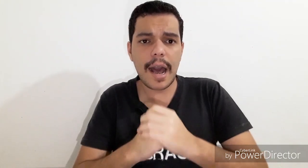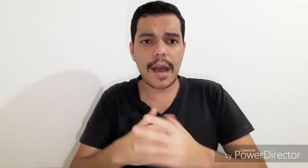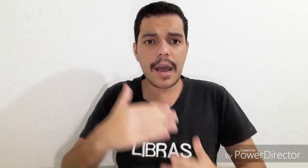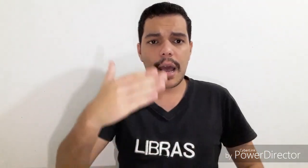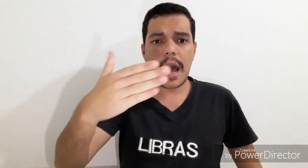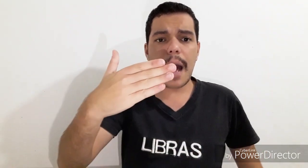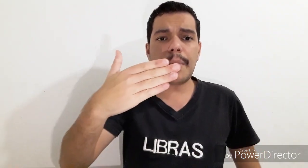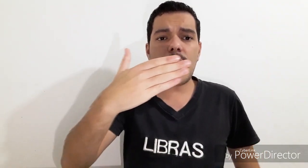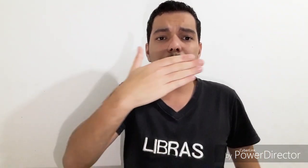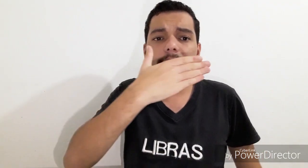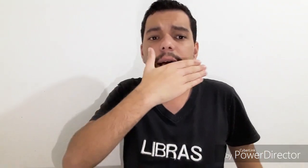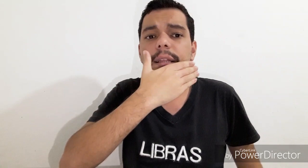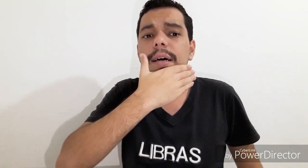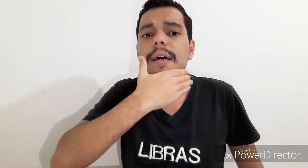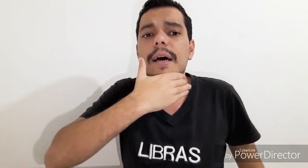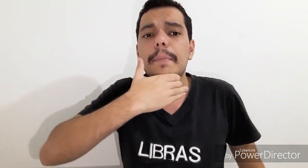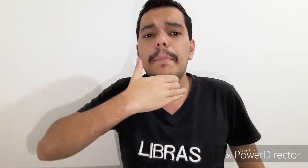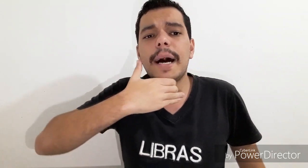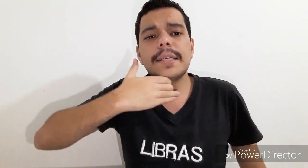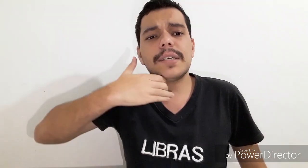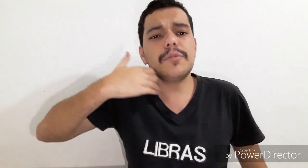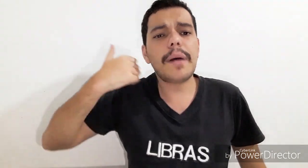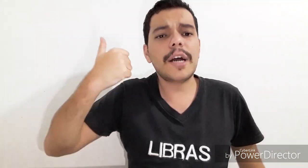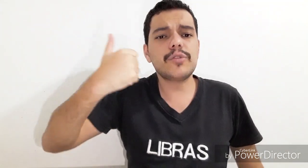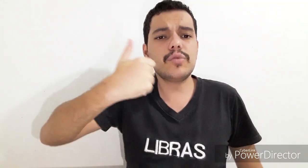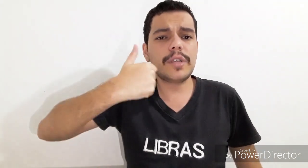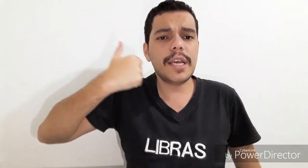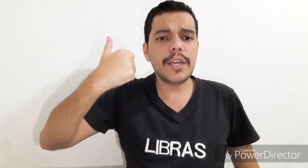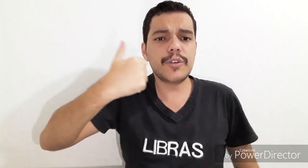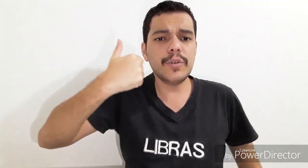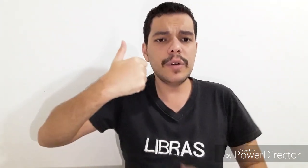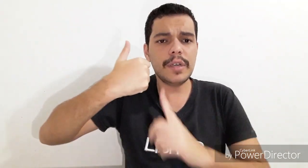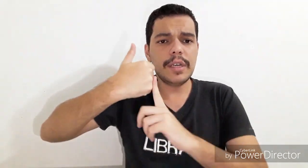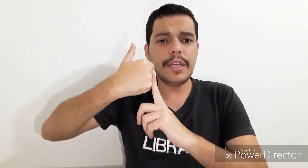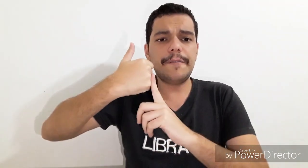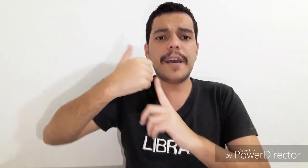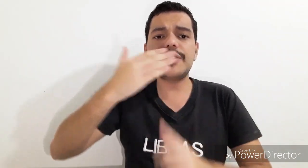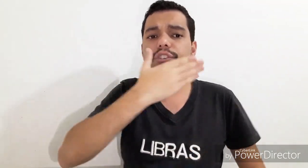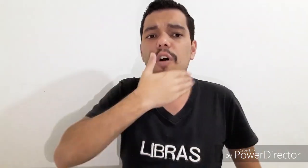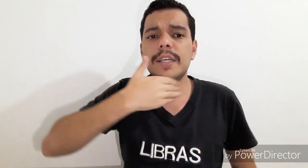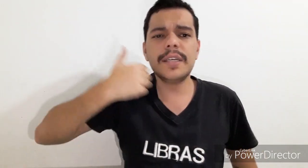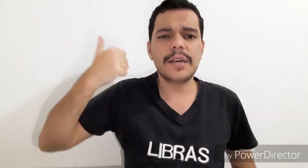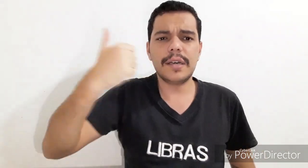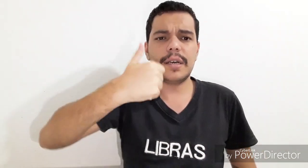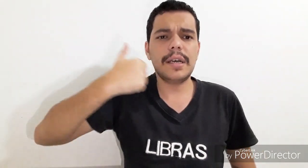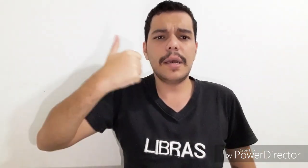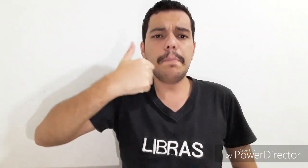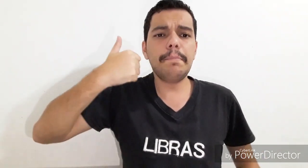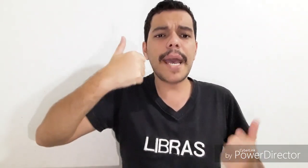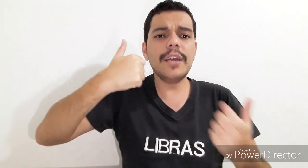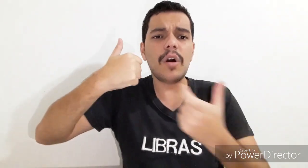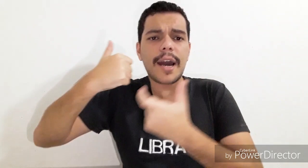melhorar, a mão aberta, passa debaixo do queixo e fecha em joinha.